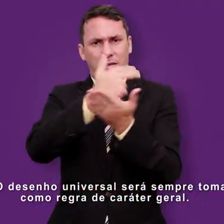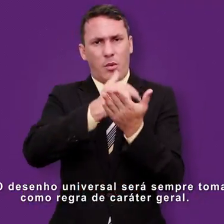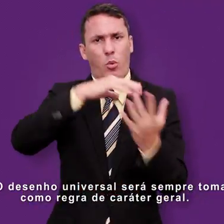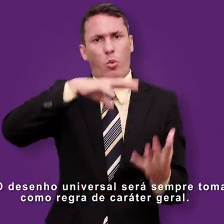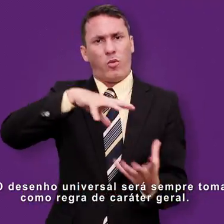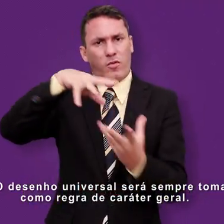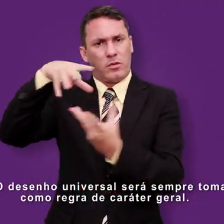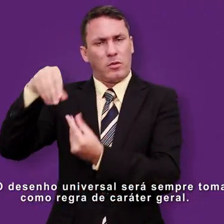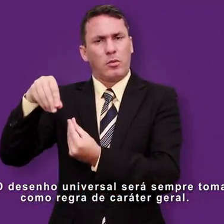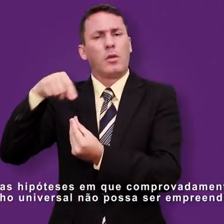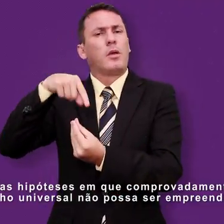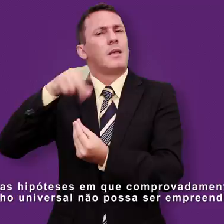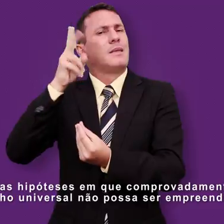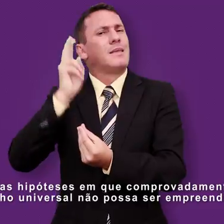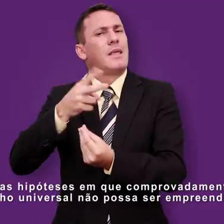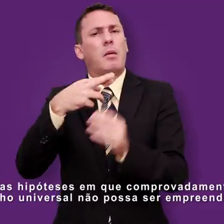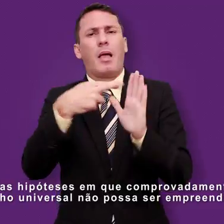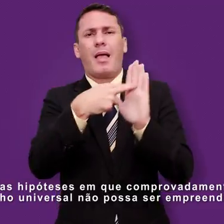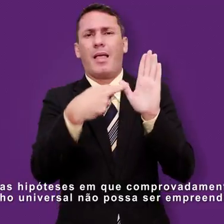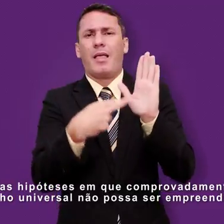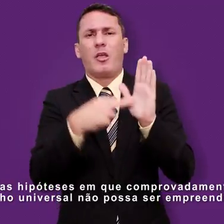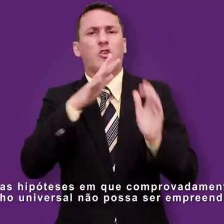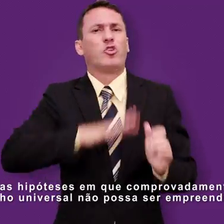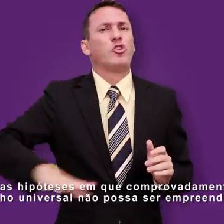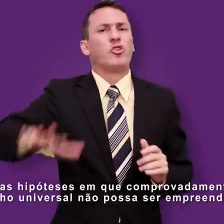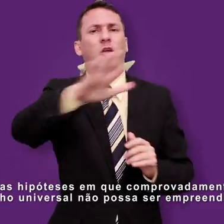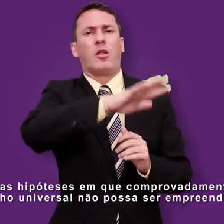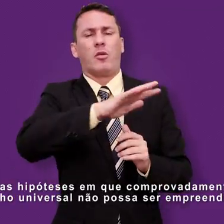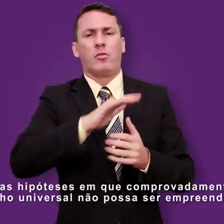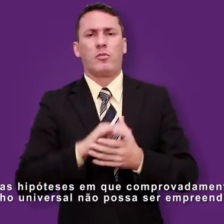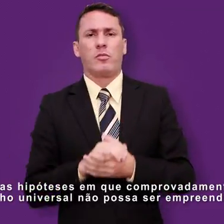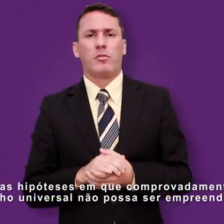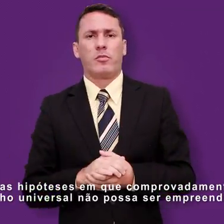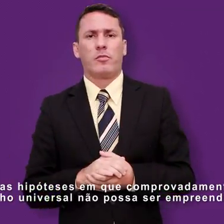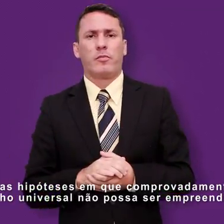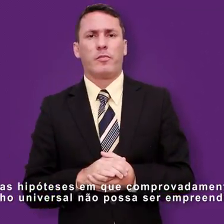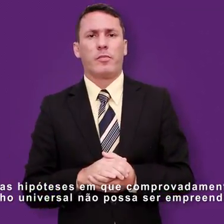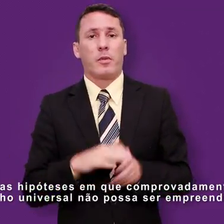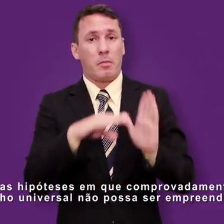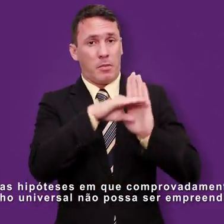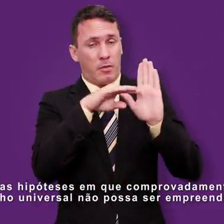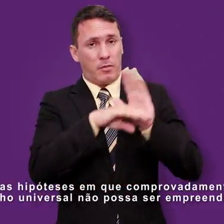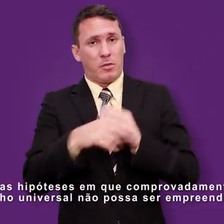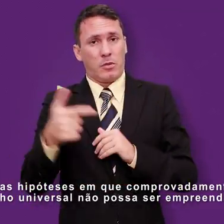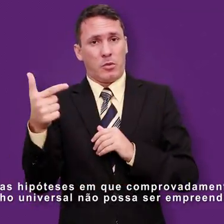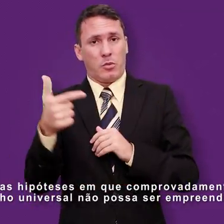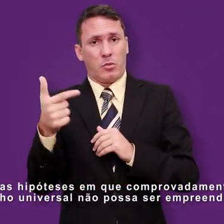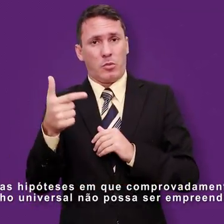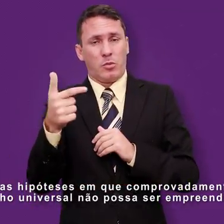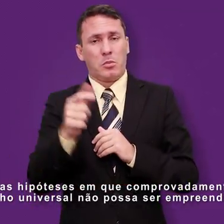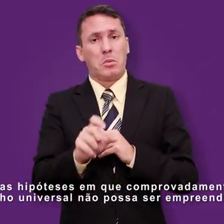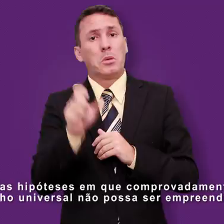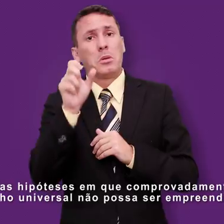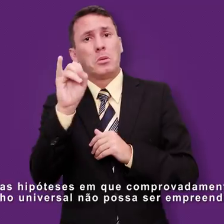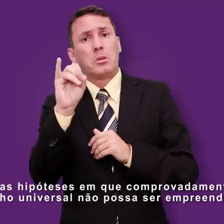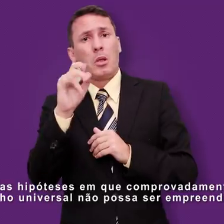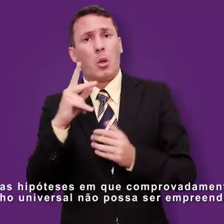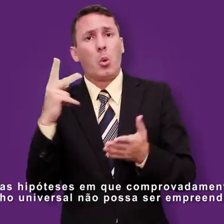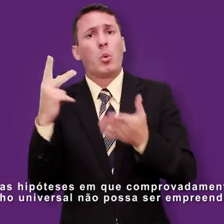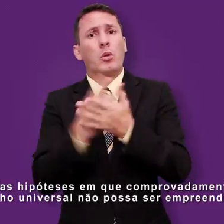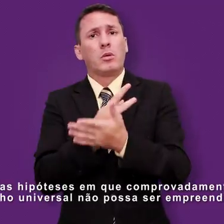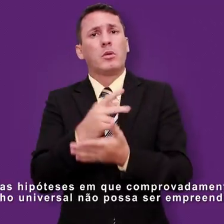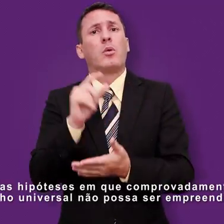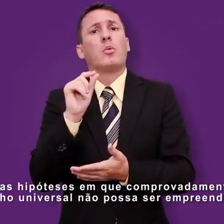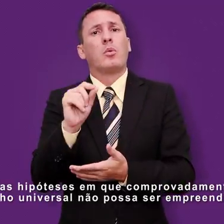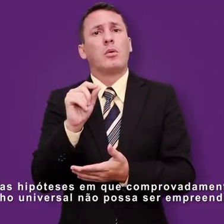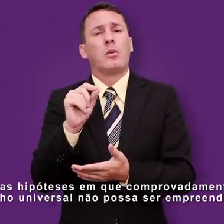regra de caráter geral. Parágrafo 2º. Nas hipóteses em que comprovadamente o desenho universal não